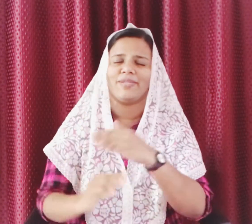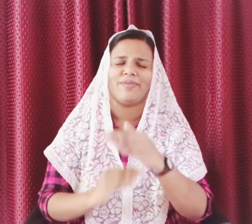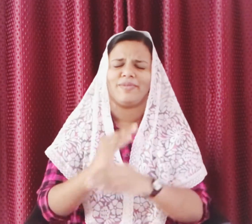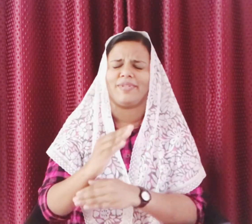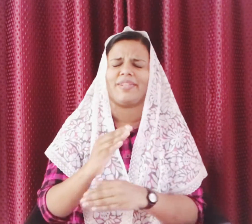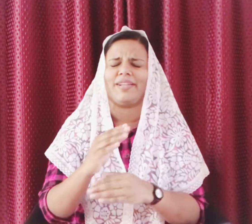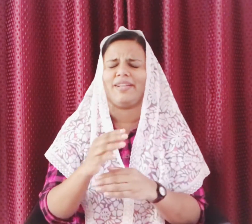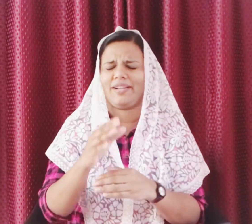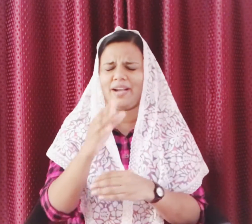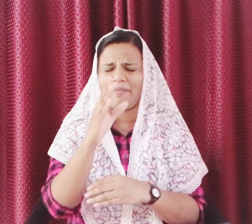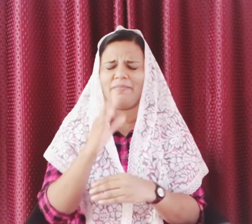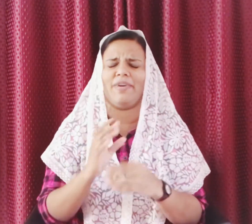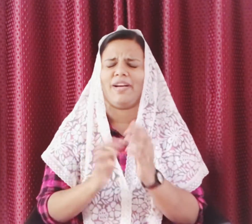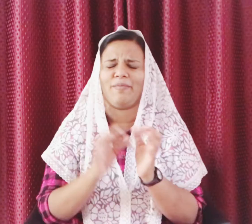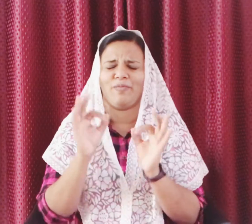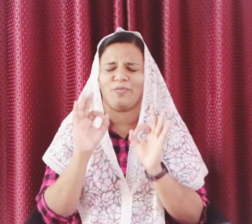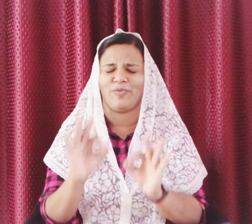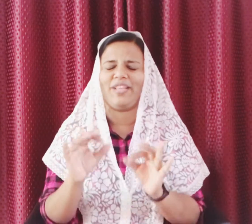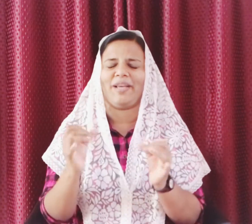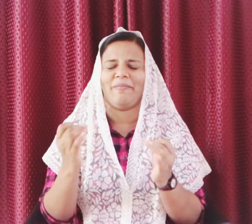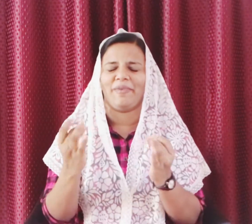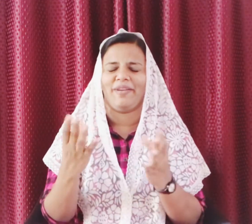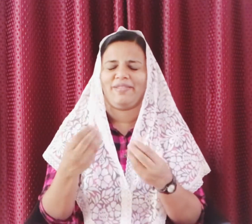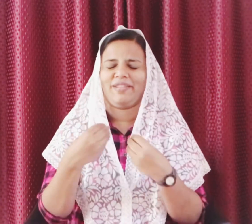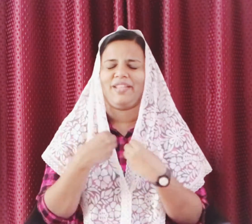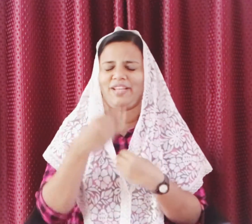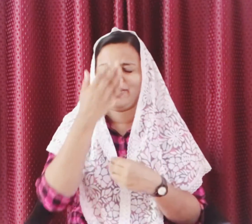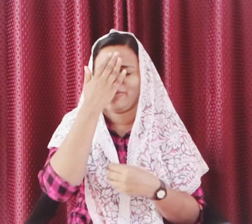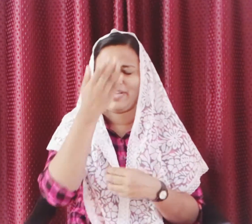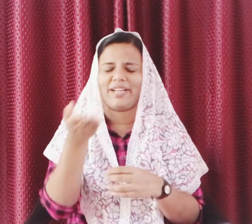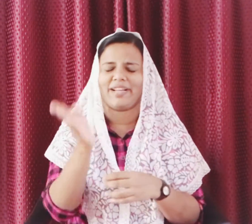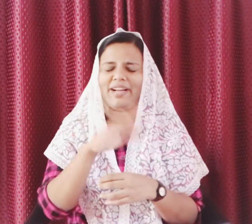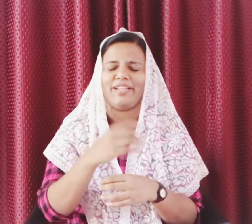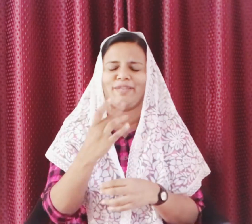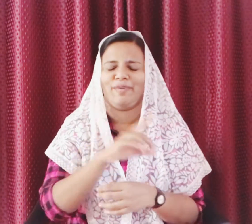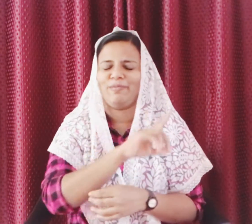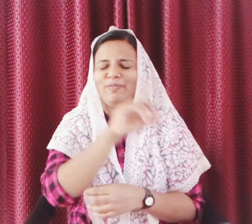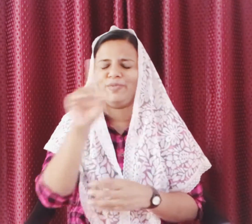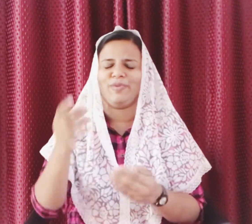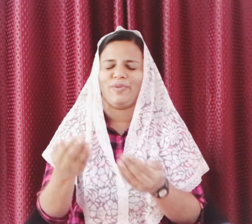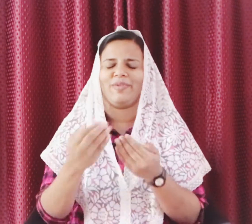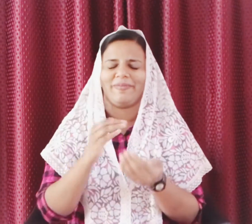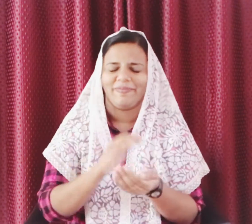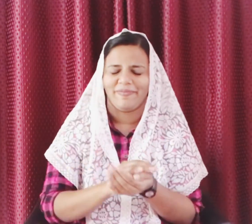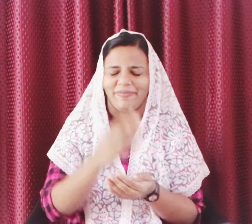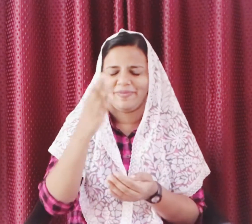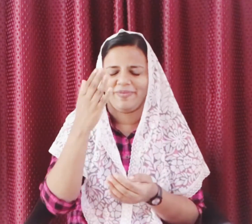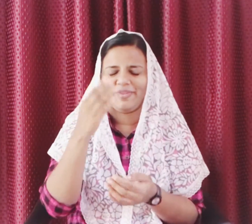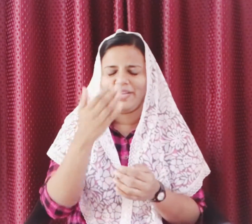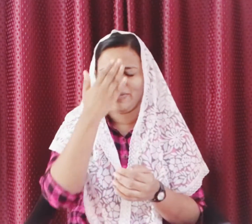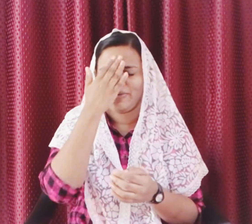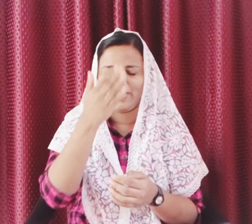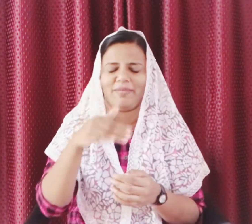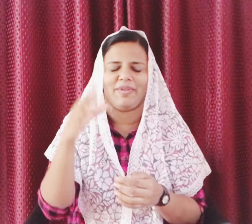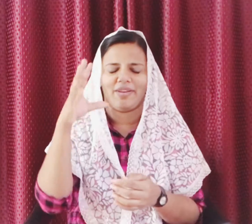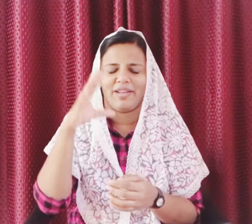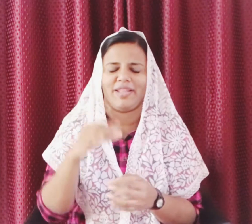സ്വർഗീയപ്പ, ഈ പുതിയ പ്രഭാതത്തിനായിട്ട് ഞങ്ങൾ സ്തോത്രം ചെയ്യുന്നു. കഴിഞ്ഞ പകൽക്കാലം മുഴുവൻ ഞങ്ങളെ കാത്തു പരിപാലിച്ചതിന് സ്തോത്രം. കഴിഞ്ഞ രാത്രിയിലും അങ്ങ് അത്ഭുതകരമായി